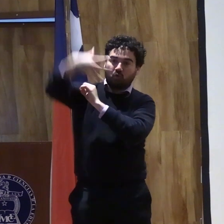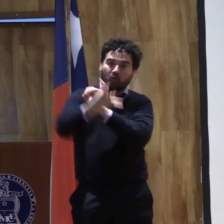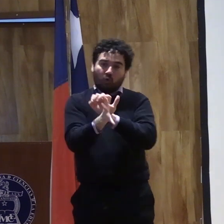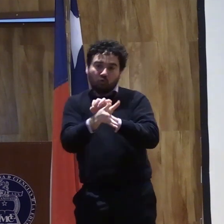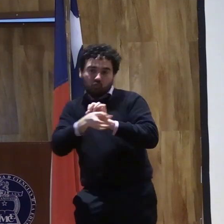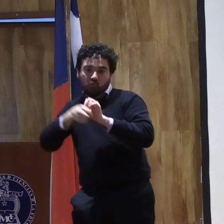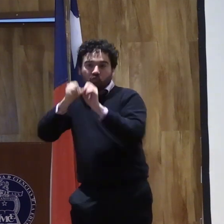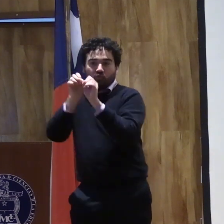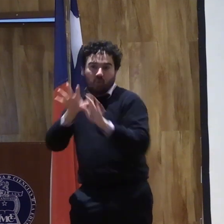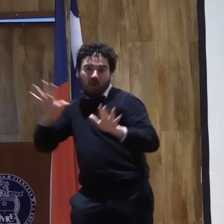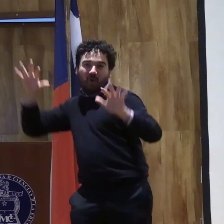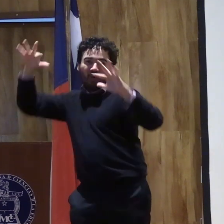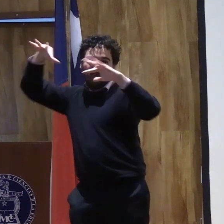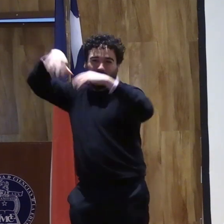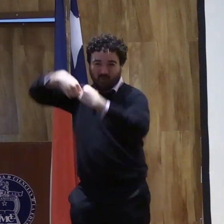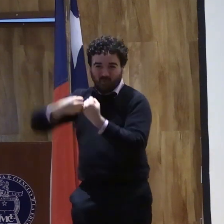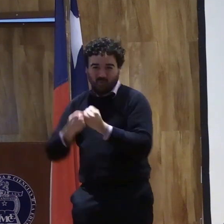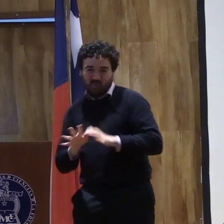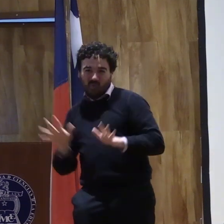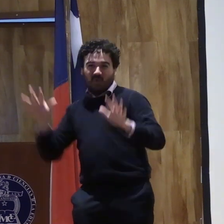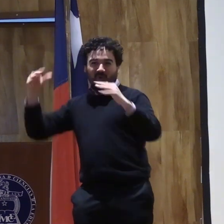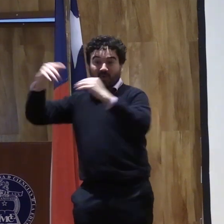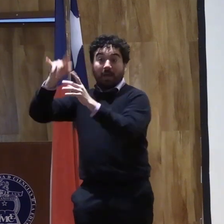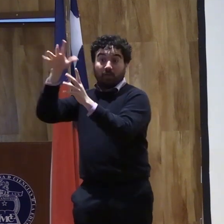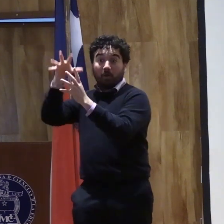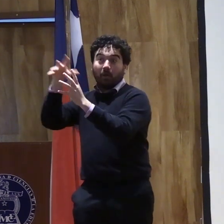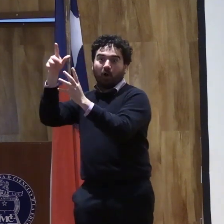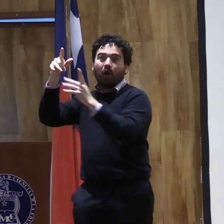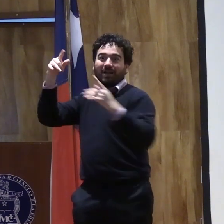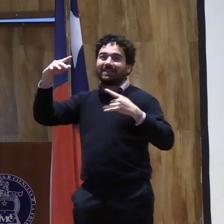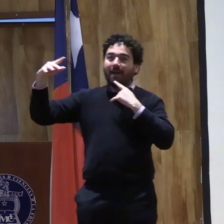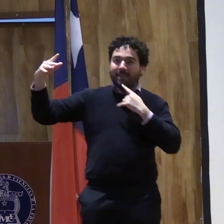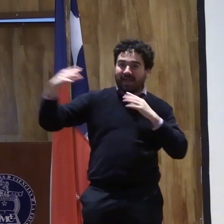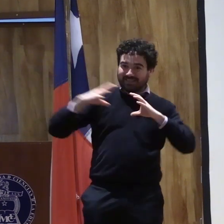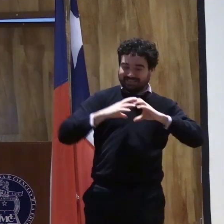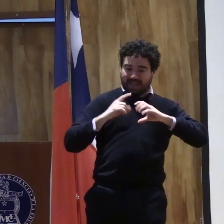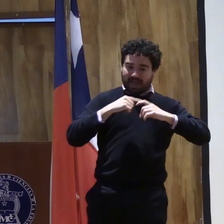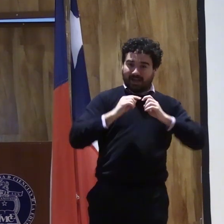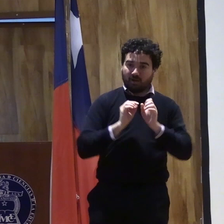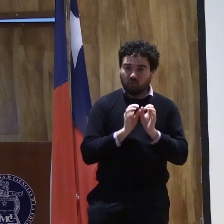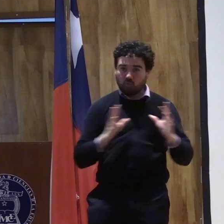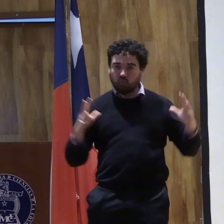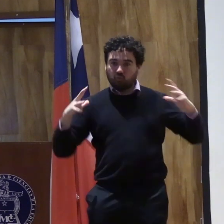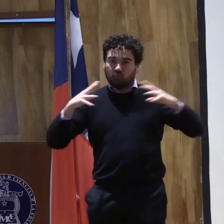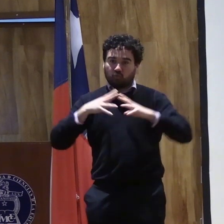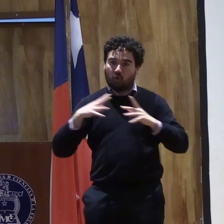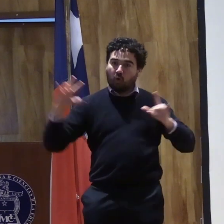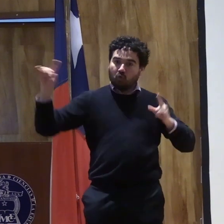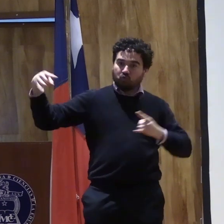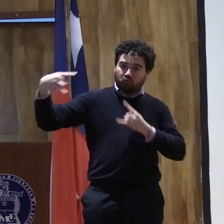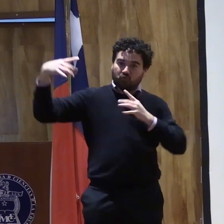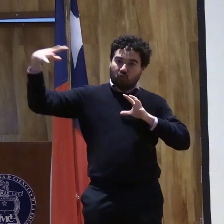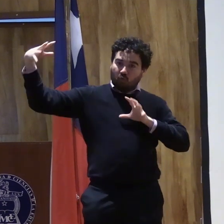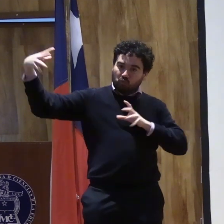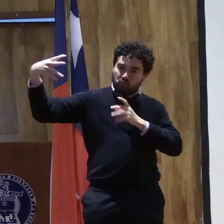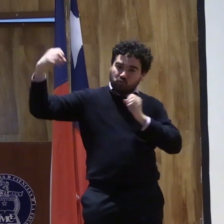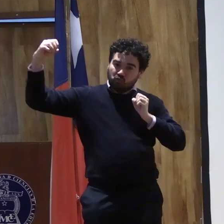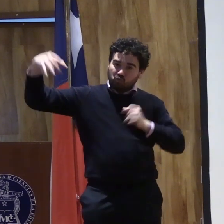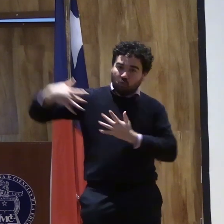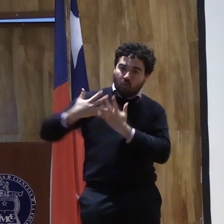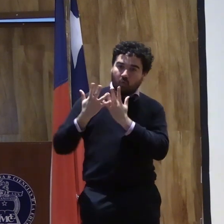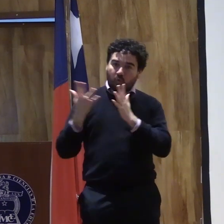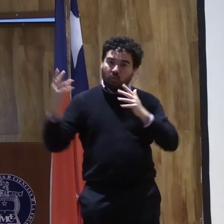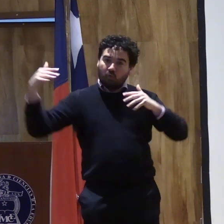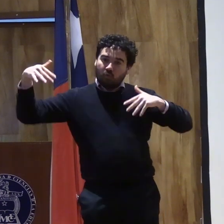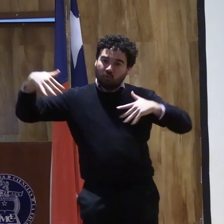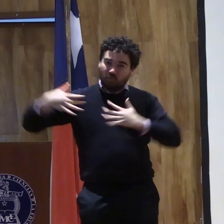solar interactúa con el campo magnético terrestre y lo tiene medio achurruscado porque le está pegando